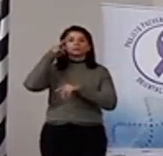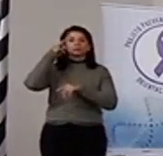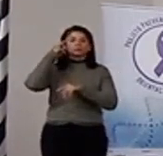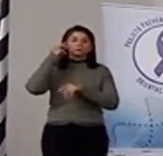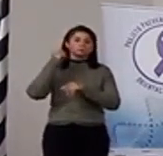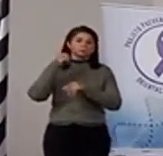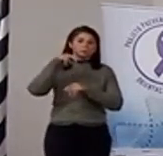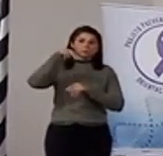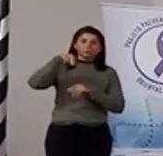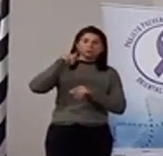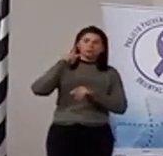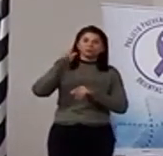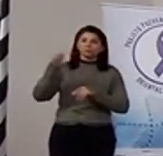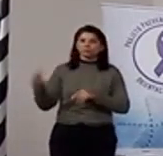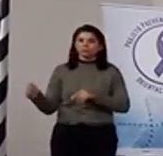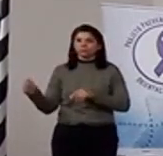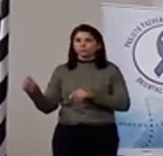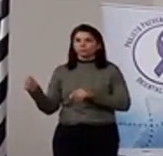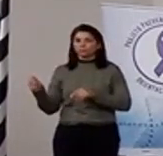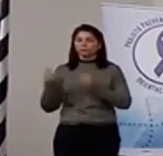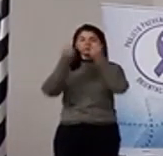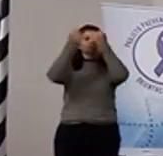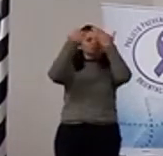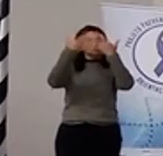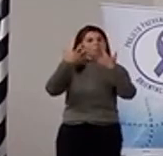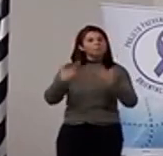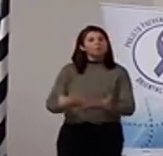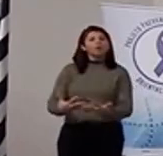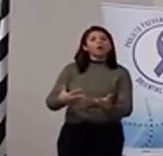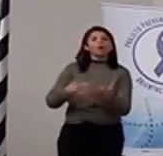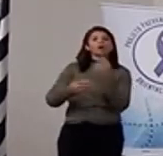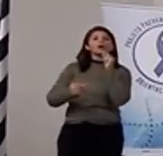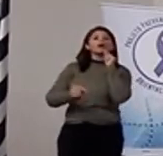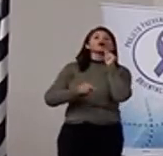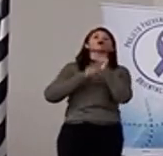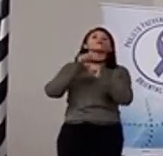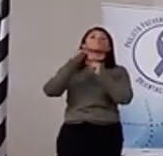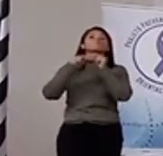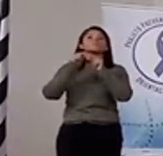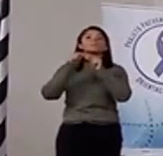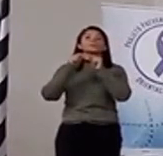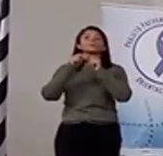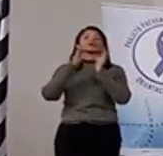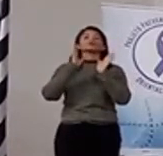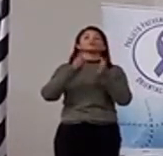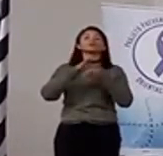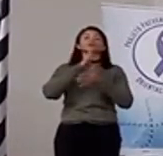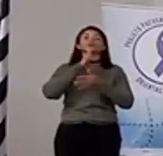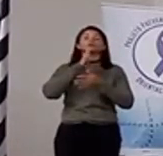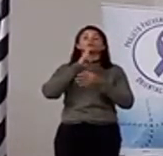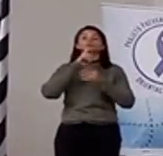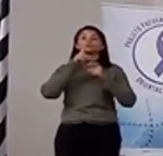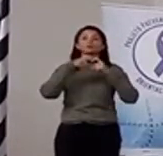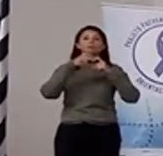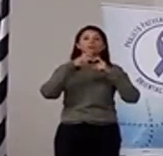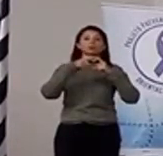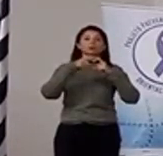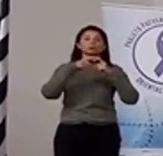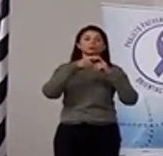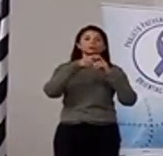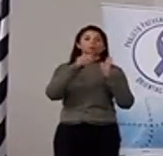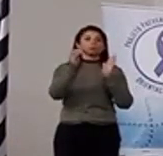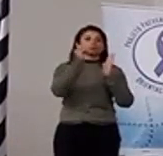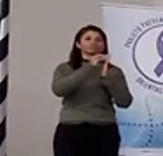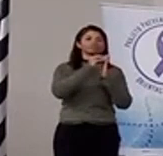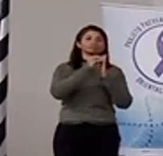no NGA, expliquei que era para, ele já conhecia o médico, então ele colocou no